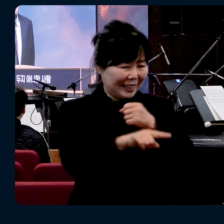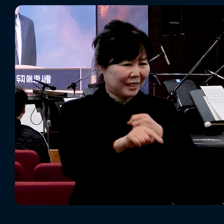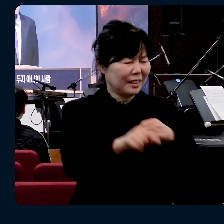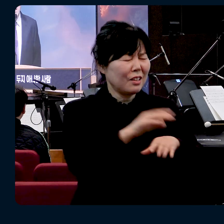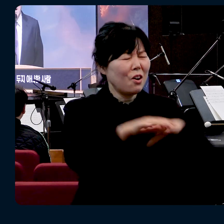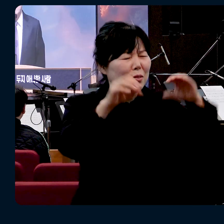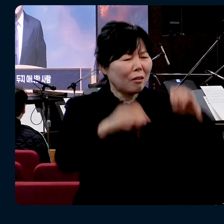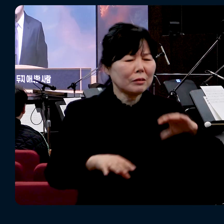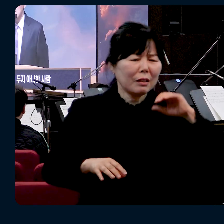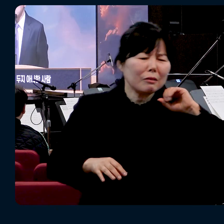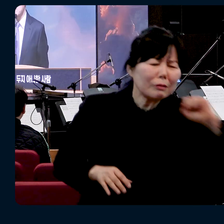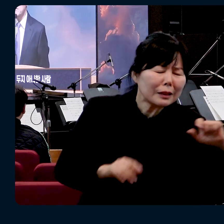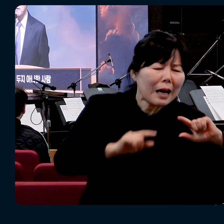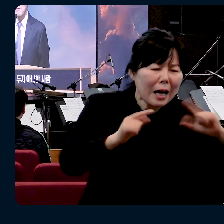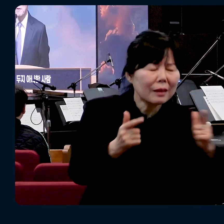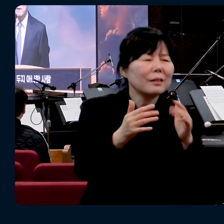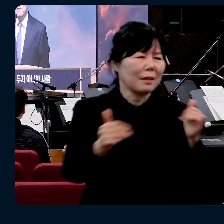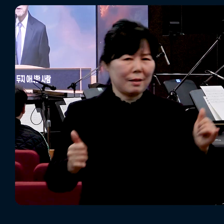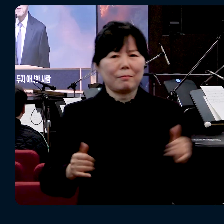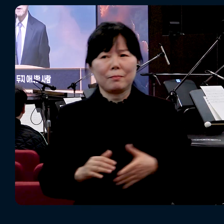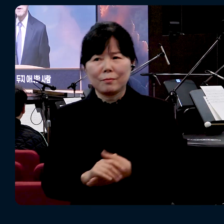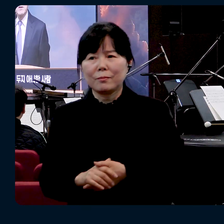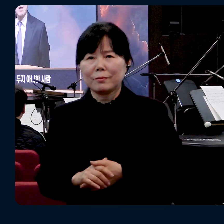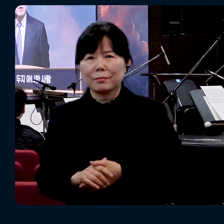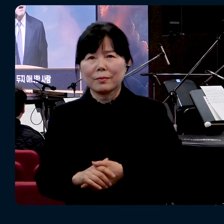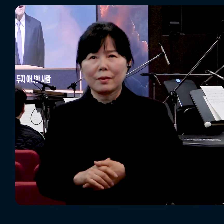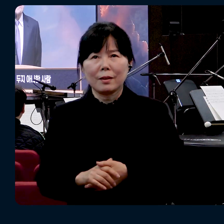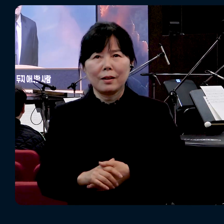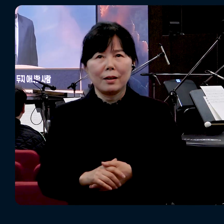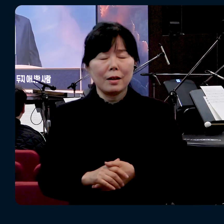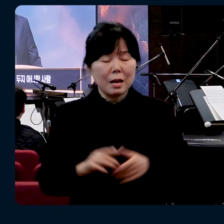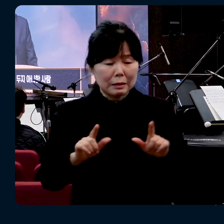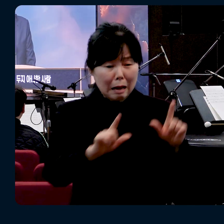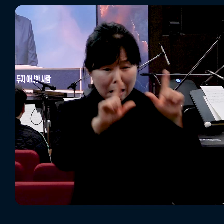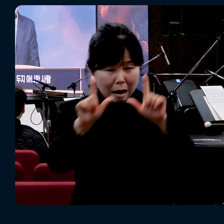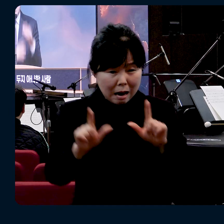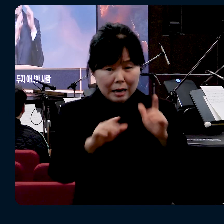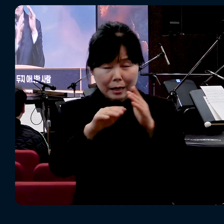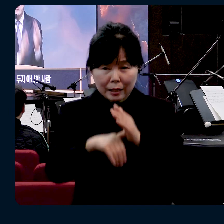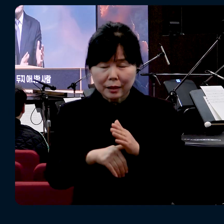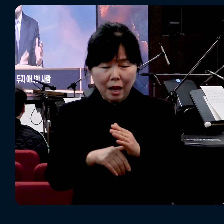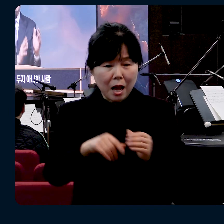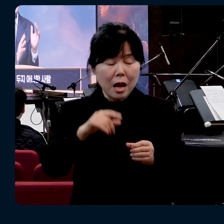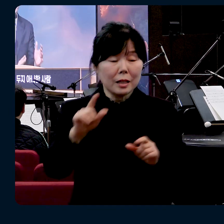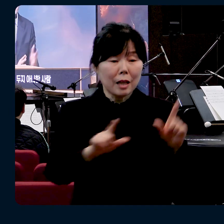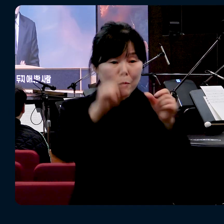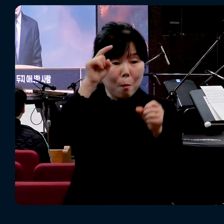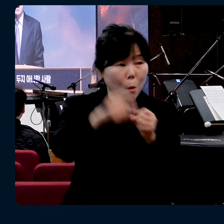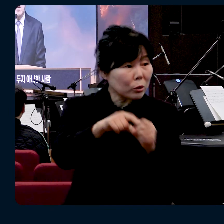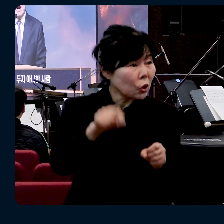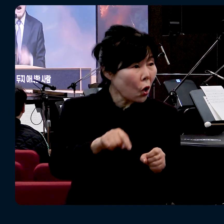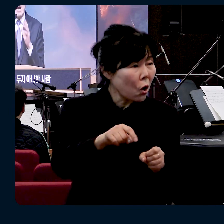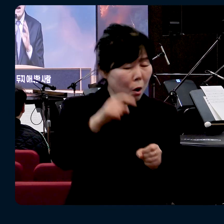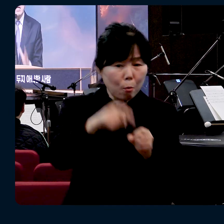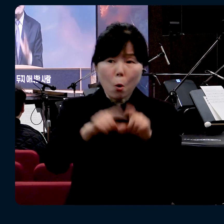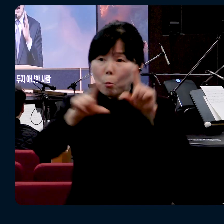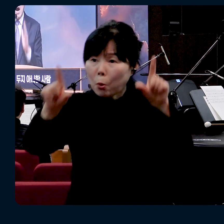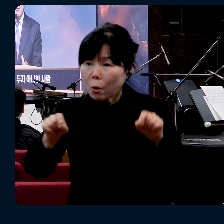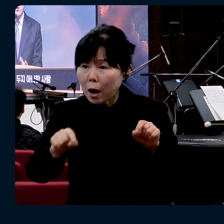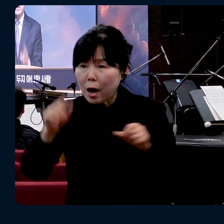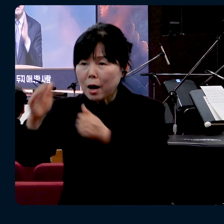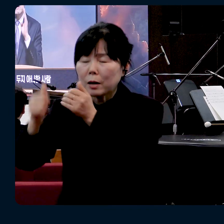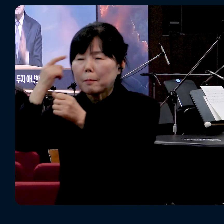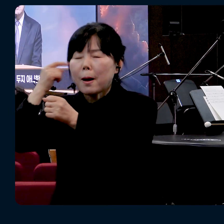뜻을 허탄한 데에 두지 아니한 사람이에요. 그 삶을 살아가는데 그 삶의 목적,